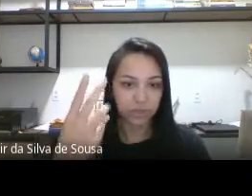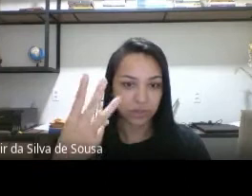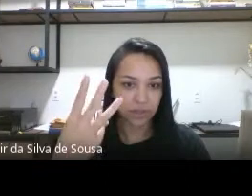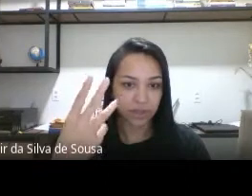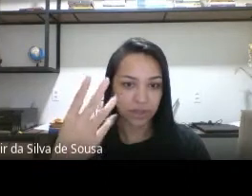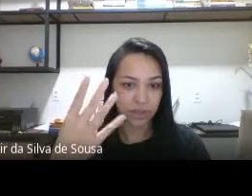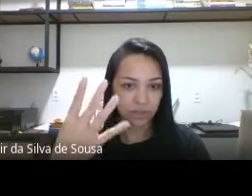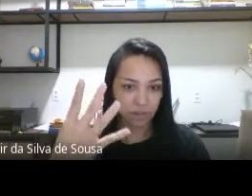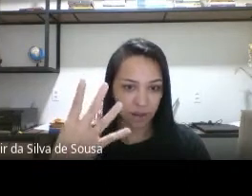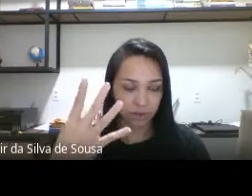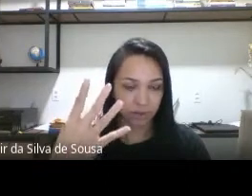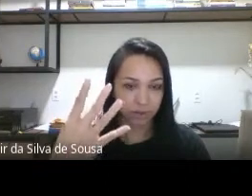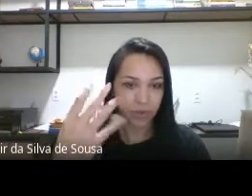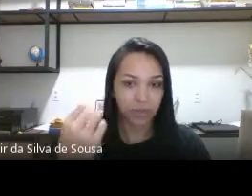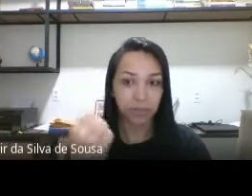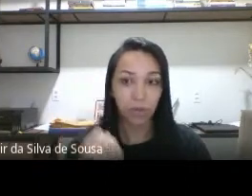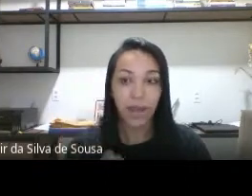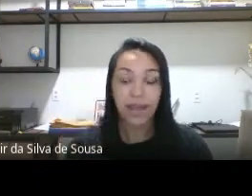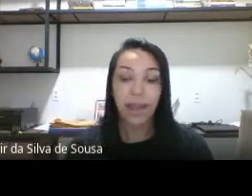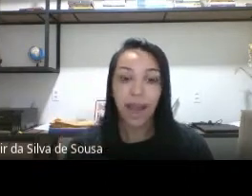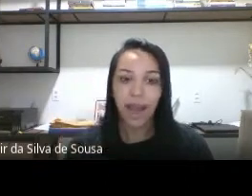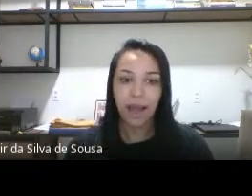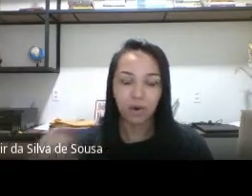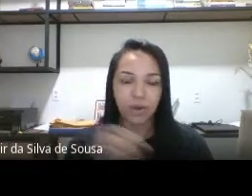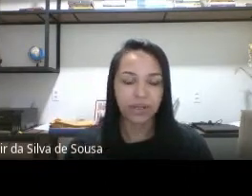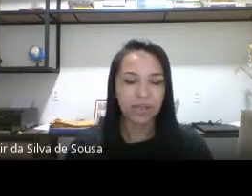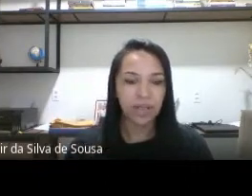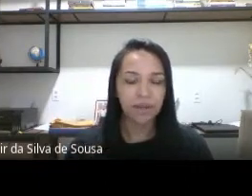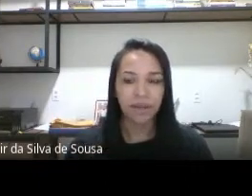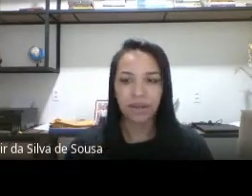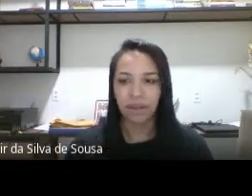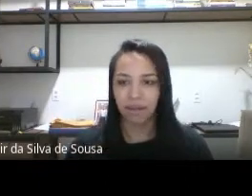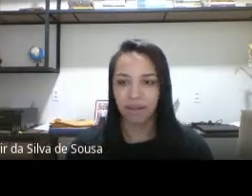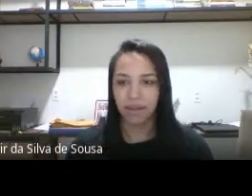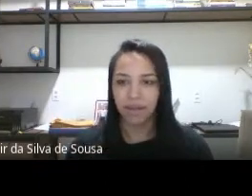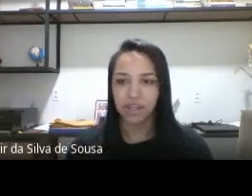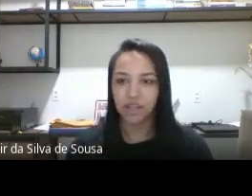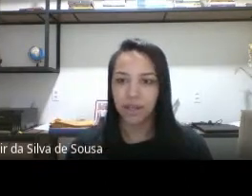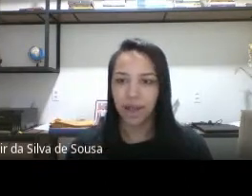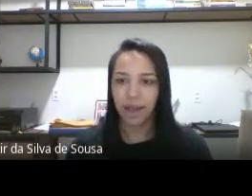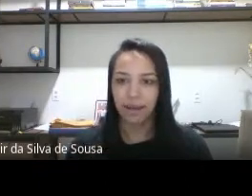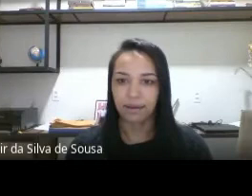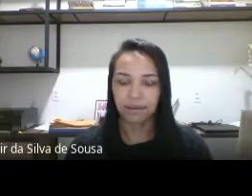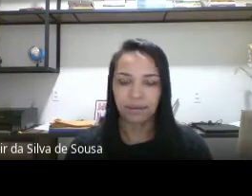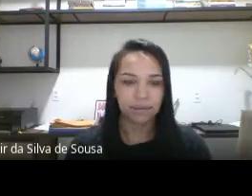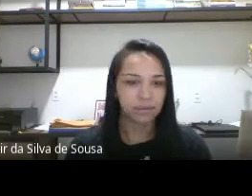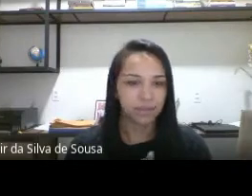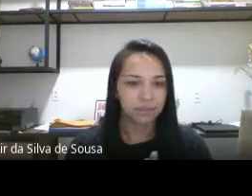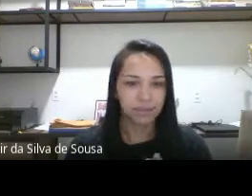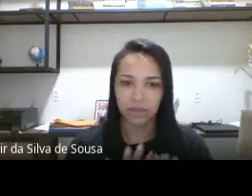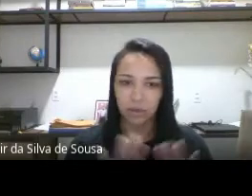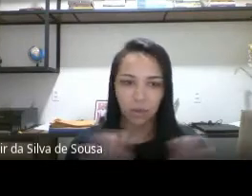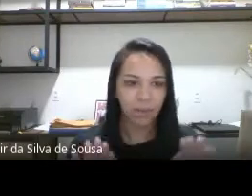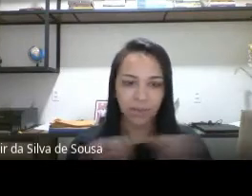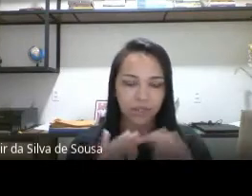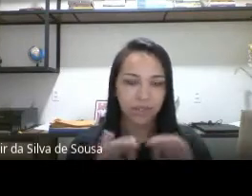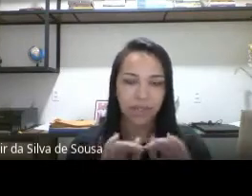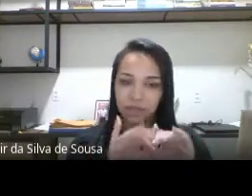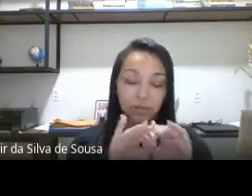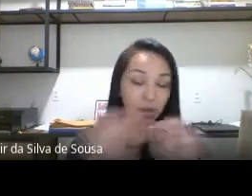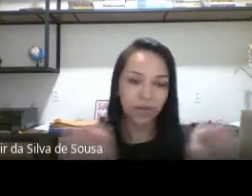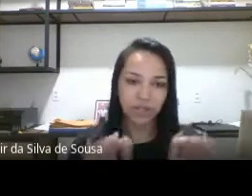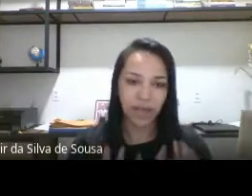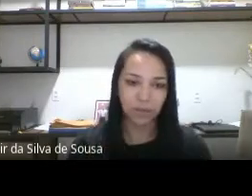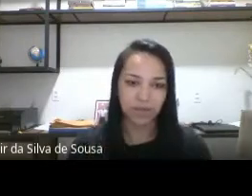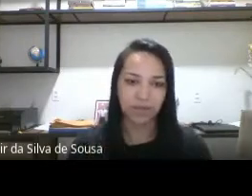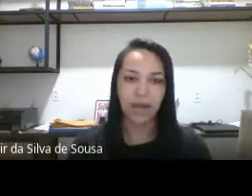2, 3, 4. Tá bom? Agora, sempre que indicar que não é uma quantidade, que